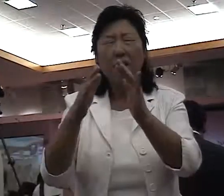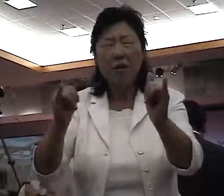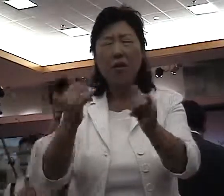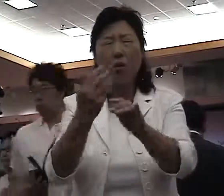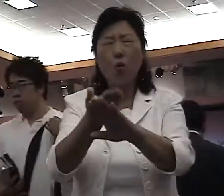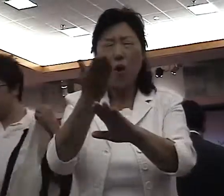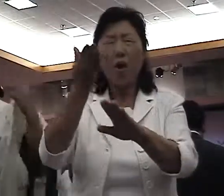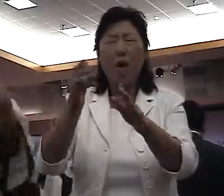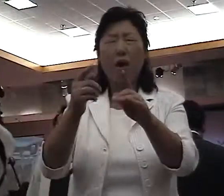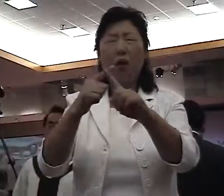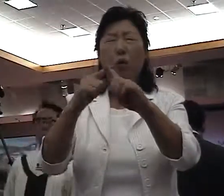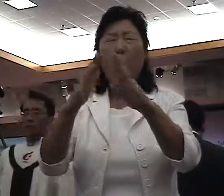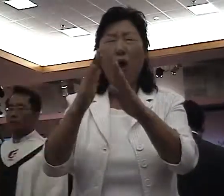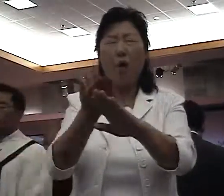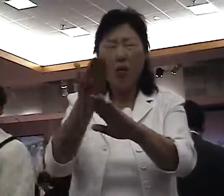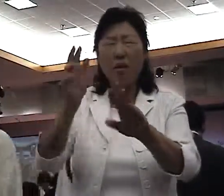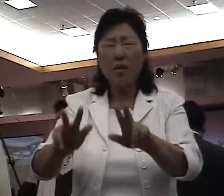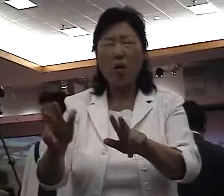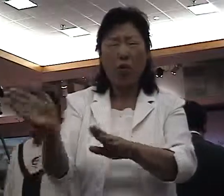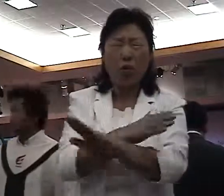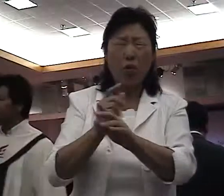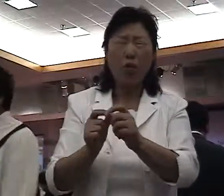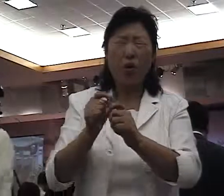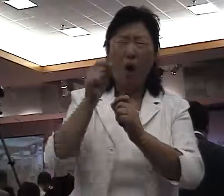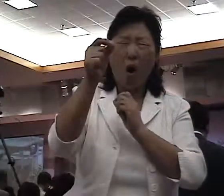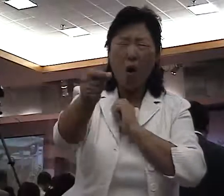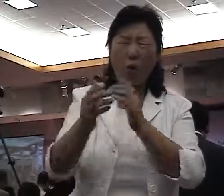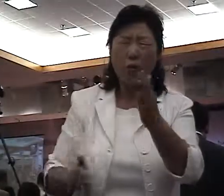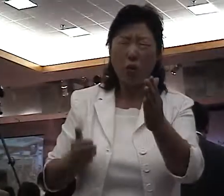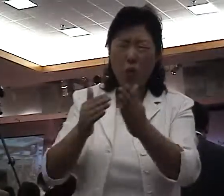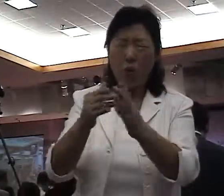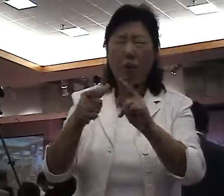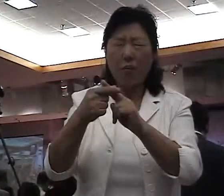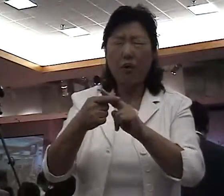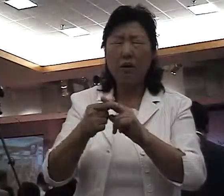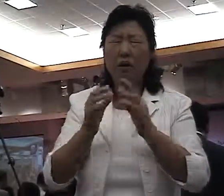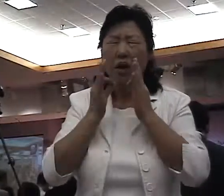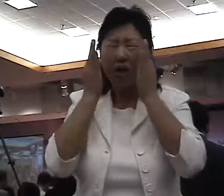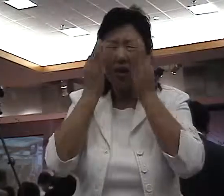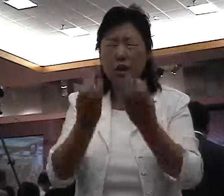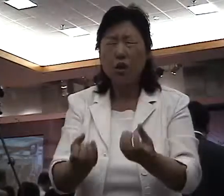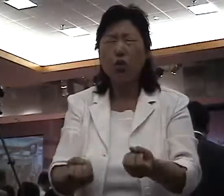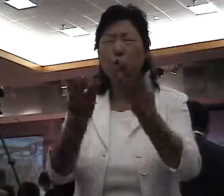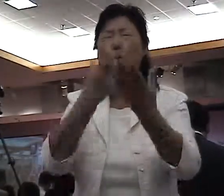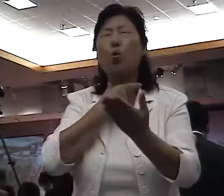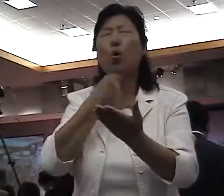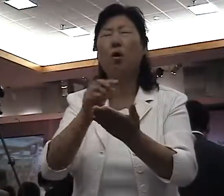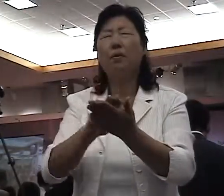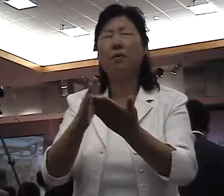교회 위에 이제로부터 영원토록 함께하여 주시옵기를 간절히 축원하옵나이다.